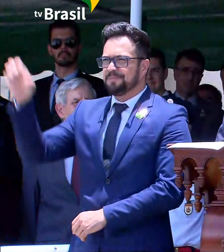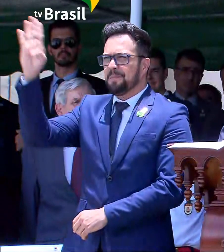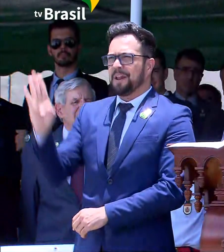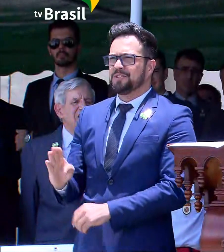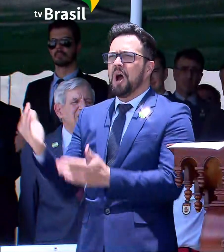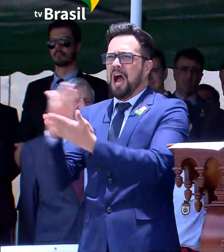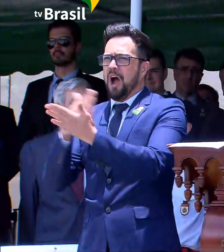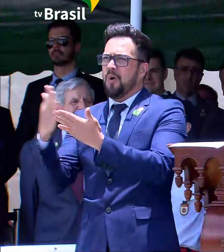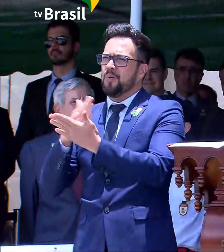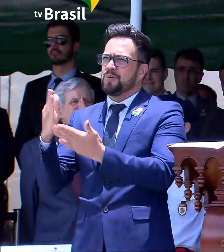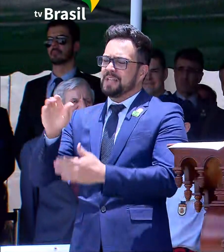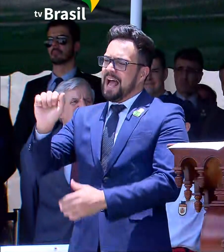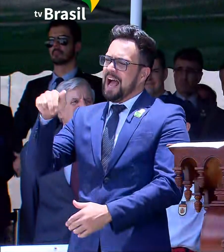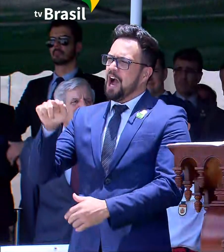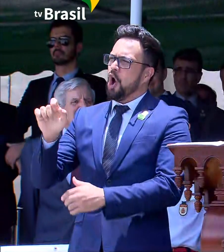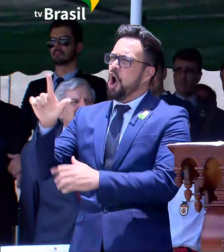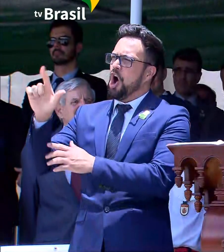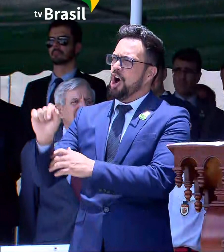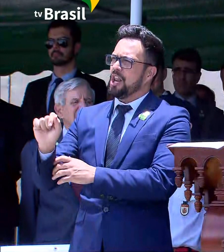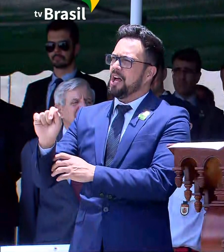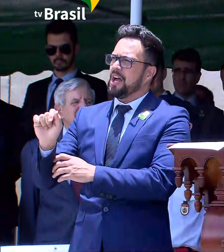Angola, Guiana,